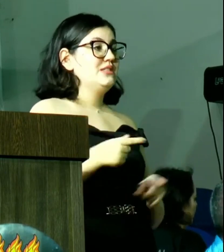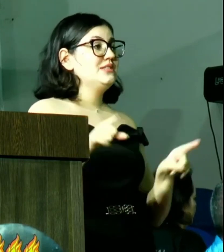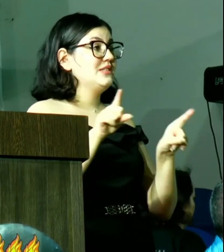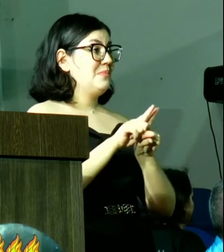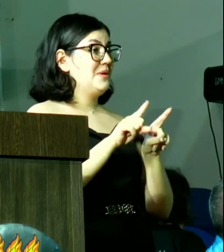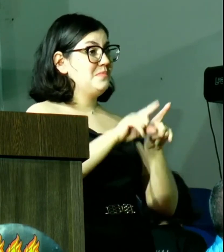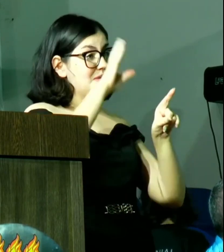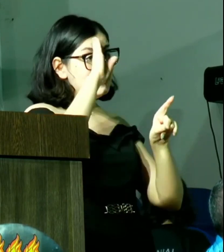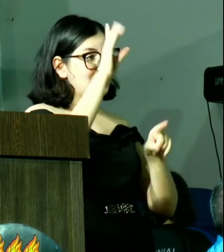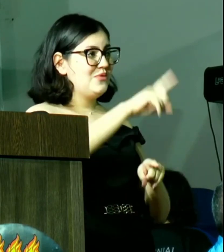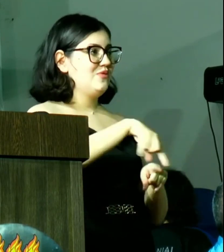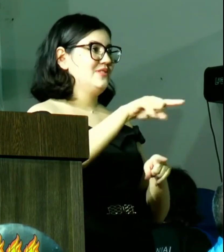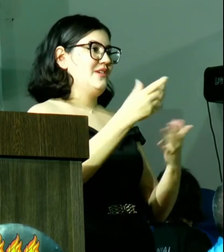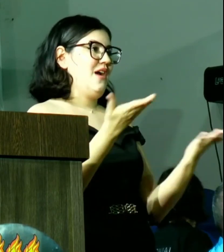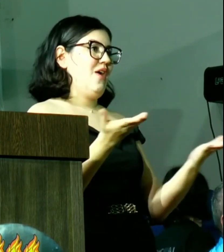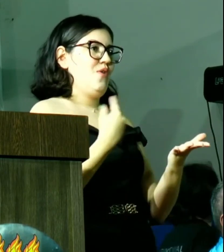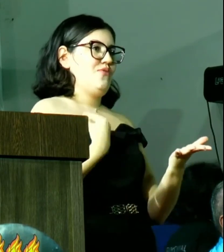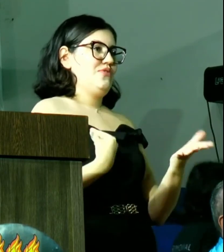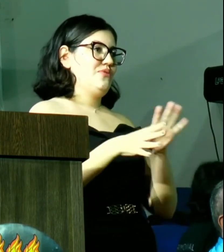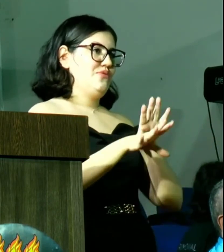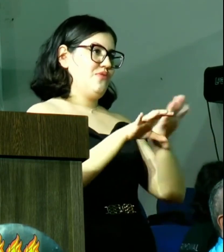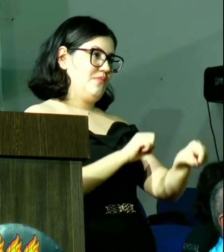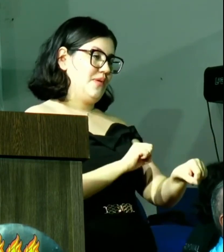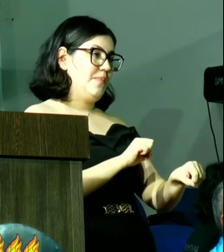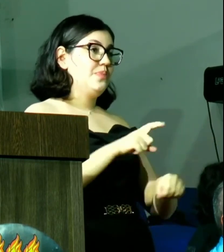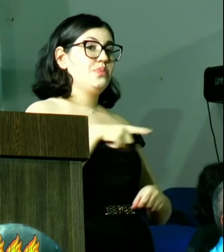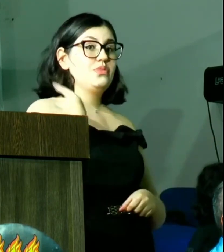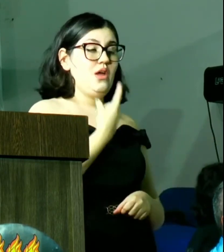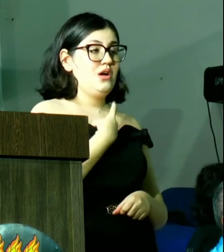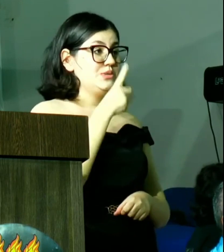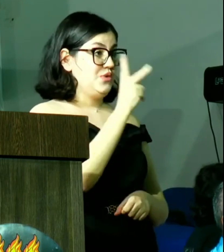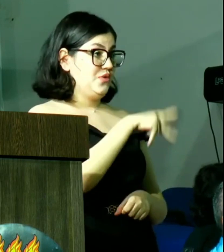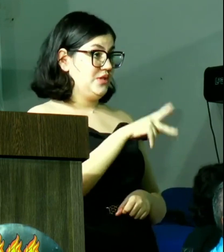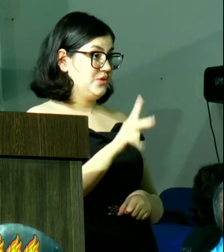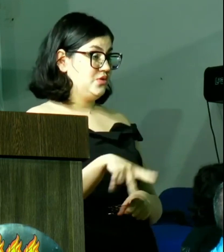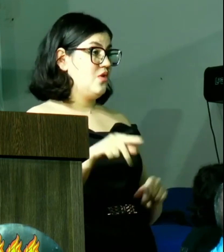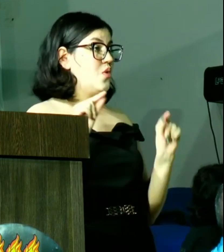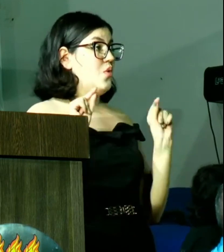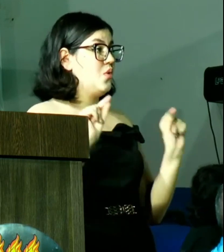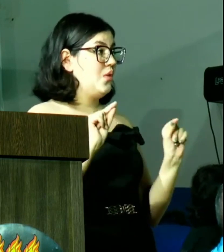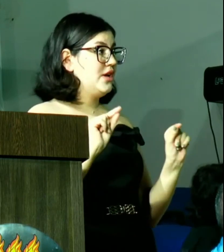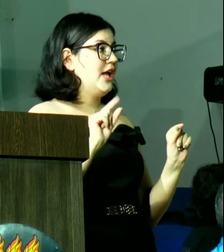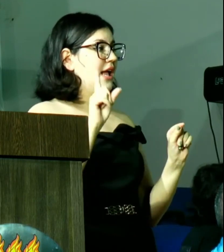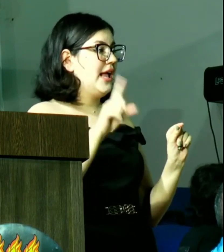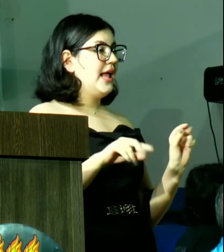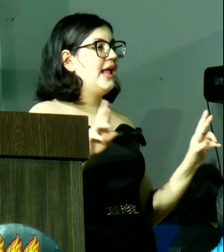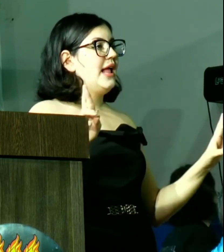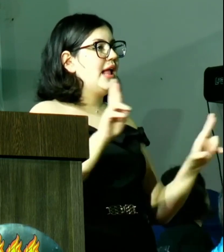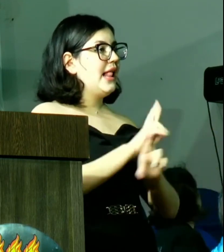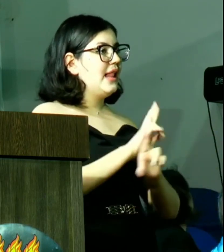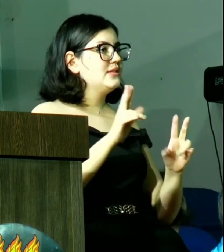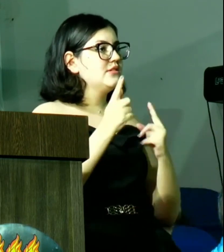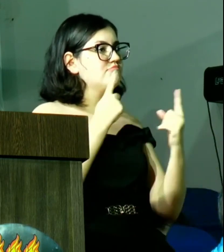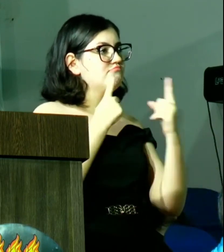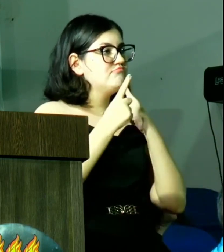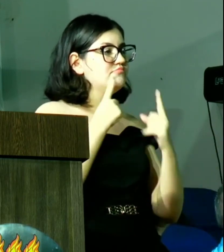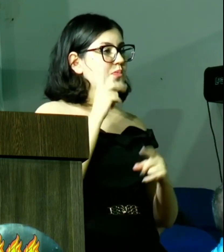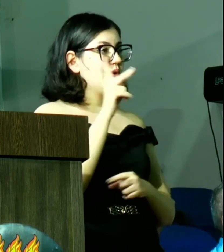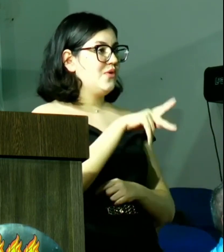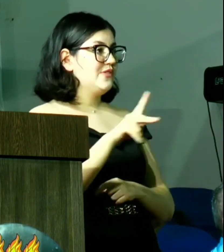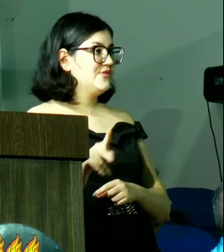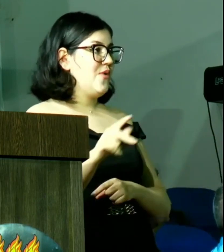vocês concludentes. Nós, professores, nos definimos na relação dialógica